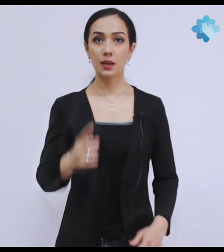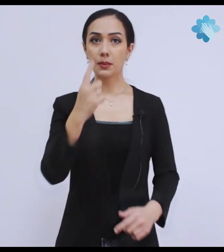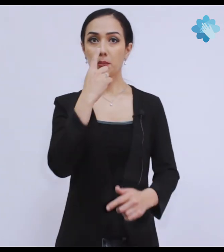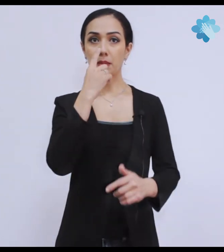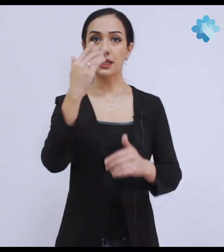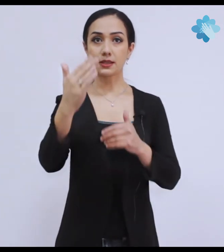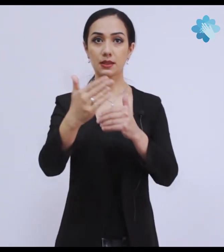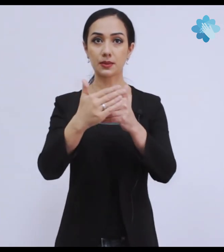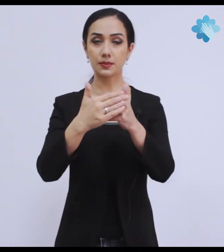близко